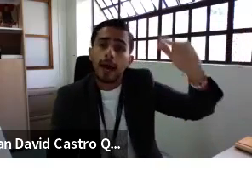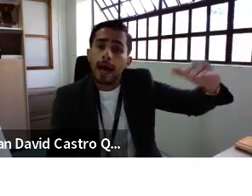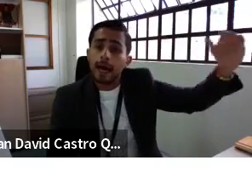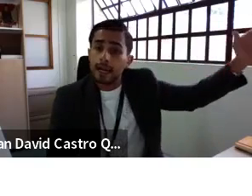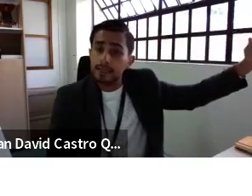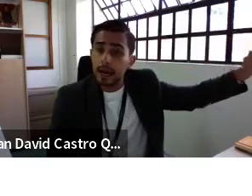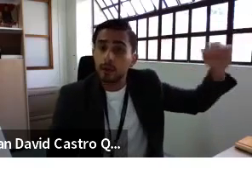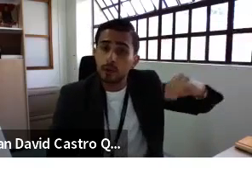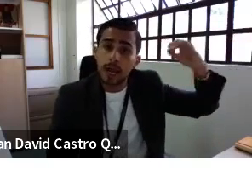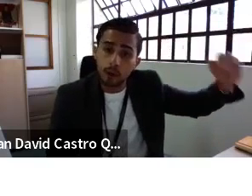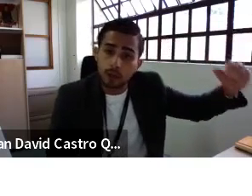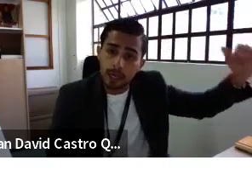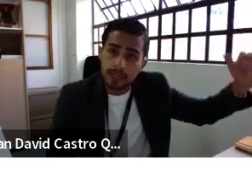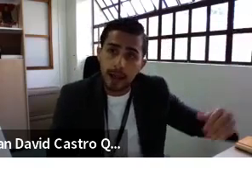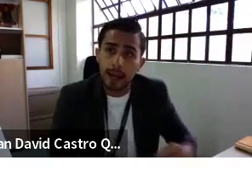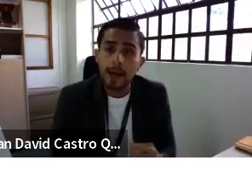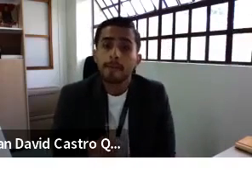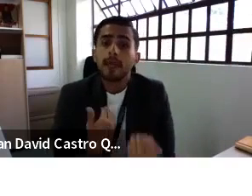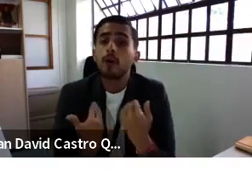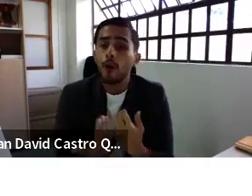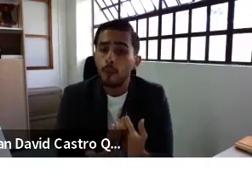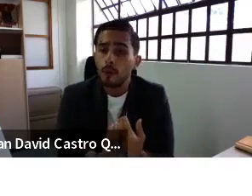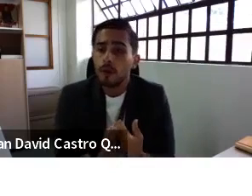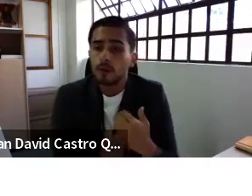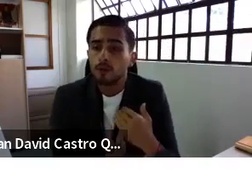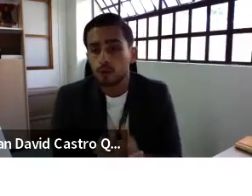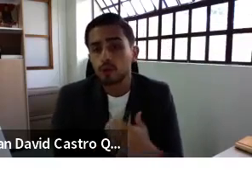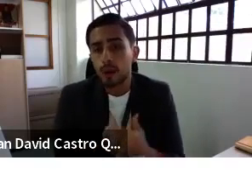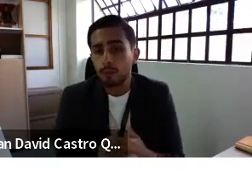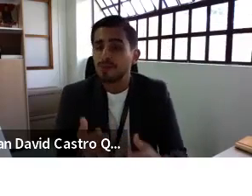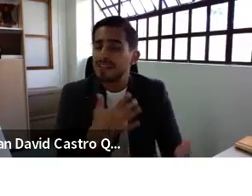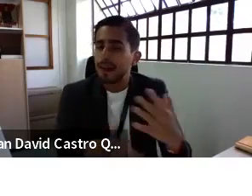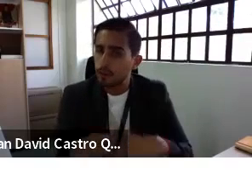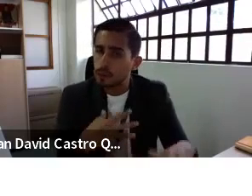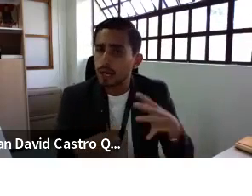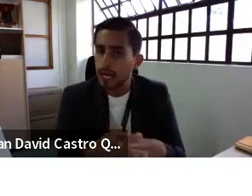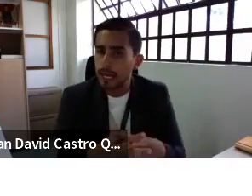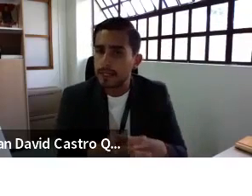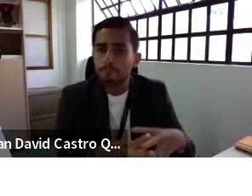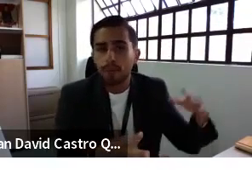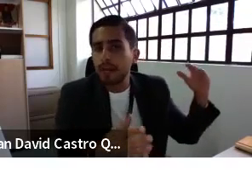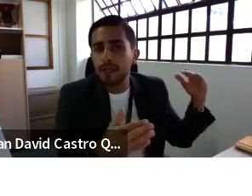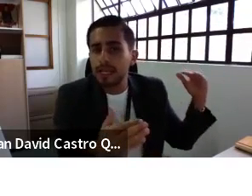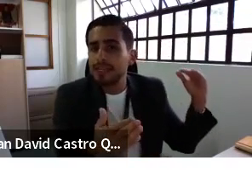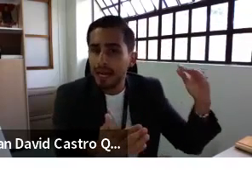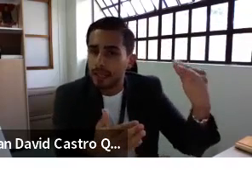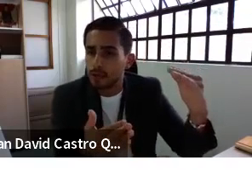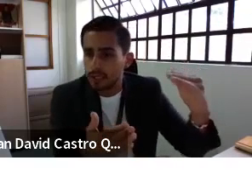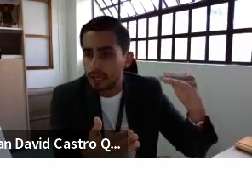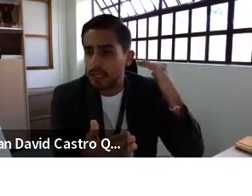Cada canal está en un escalón de esa escala. Y cómo nosotros vamos mezclando esos canales para al final llegar a quien nos interesa,